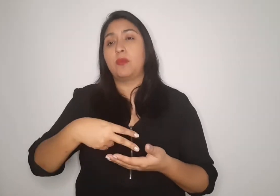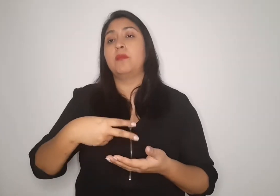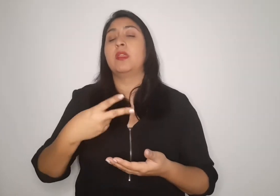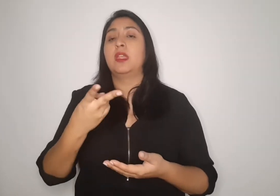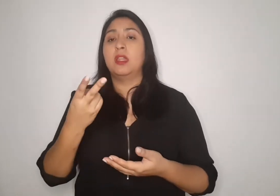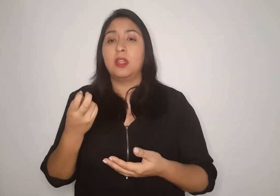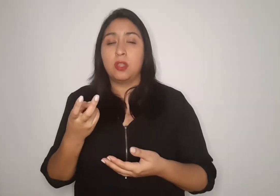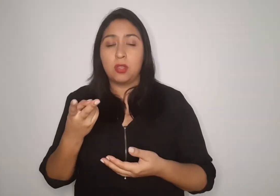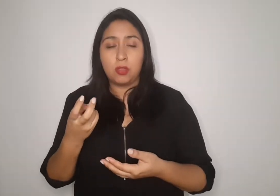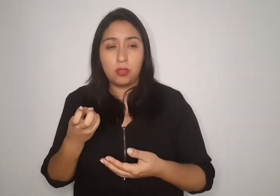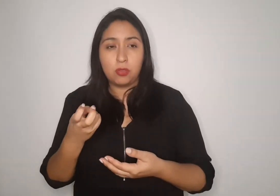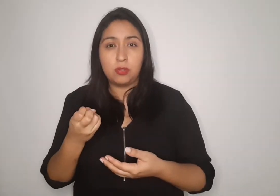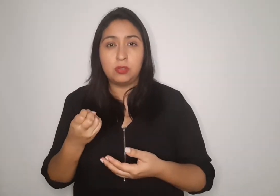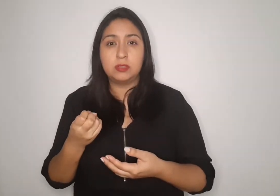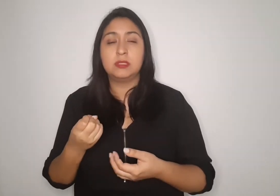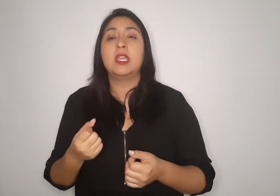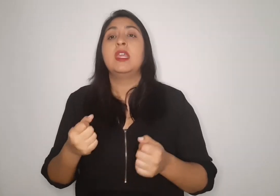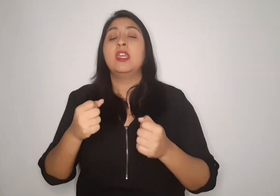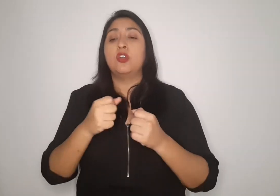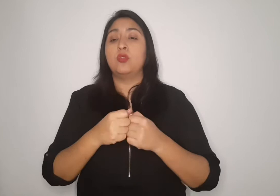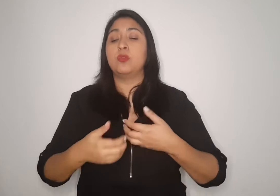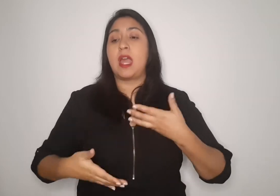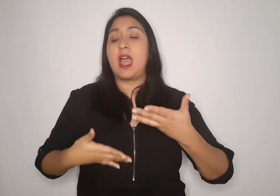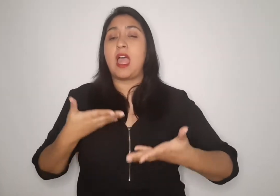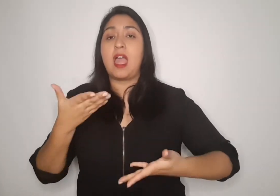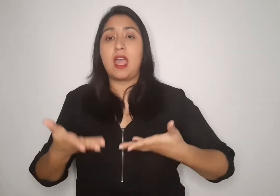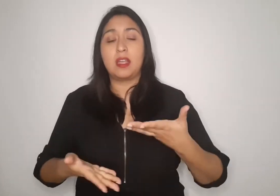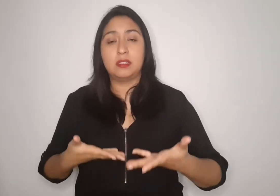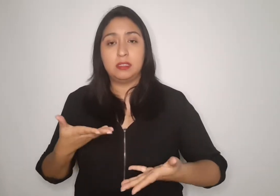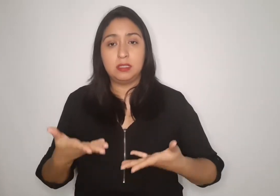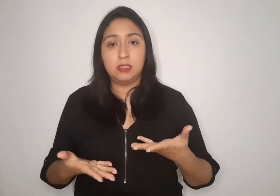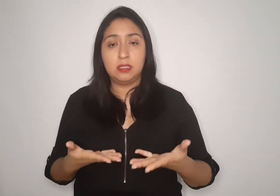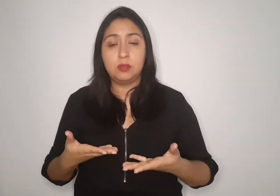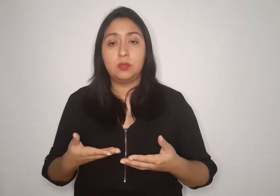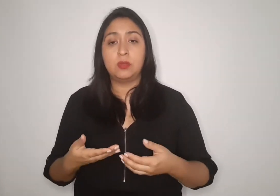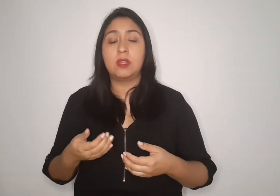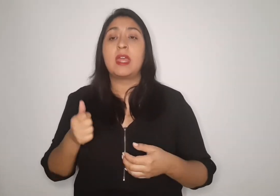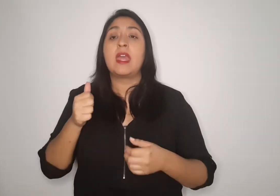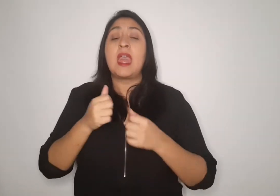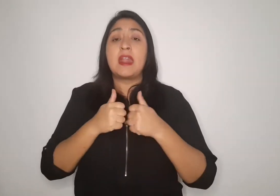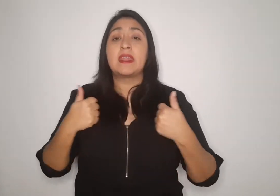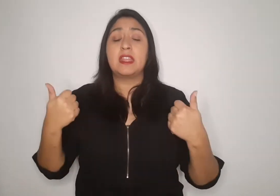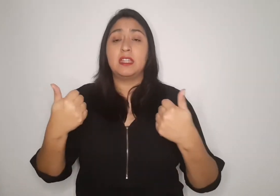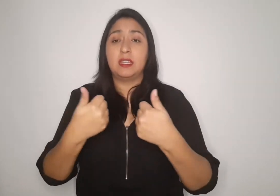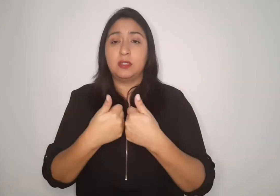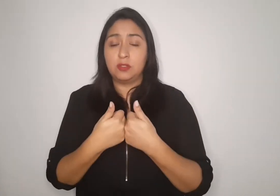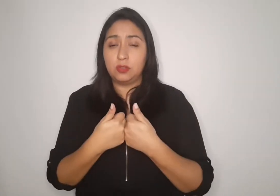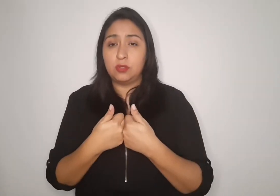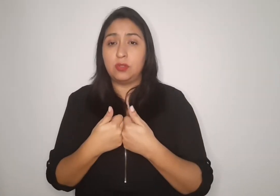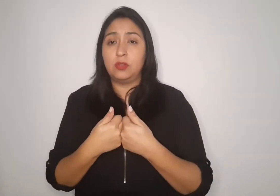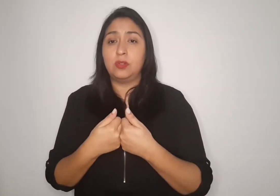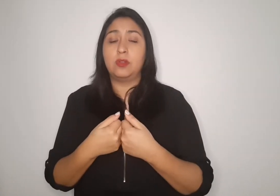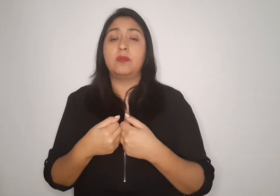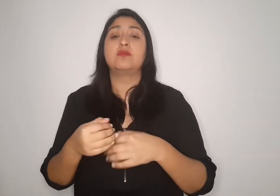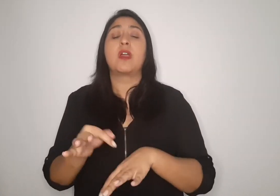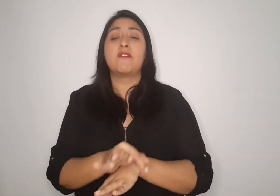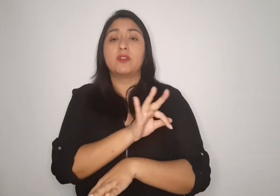filantropía coincidente con el espíritu que lo anima, el directorio de la Fundación Plaza Mulato donó el total de tan